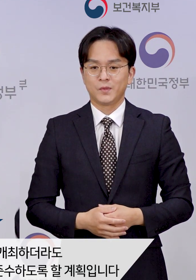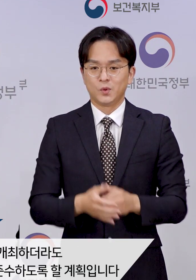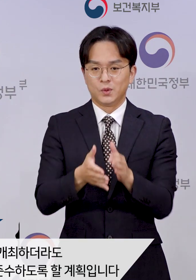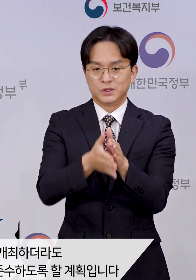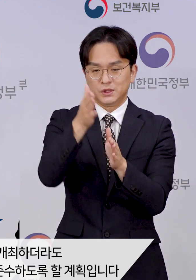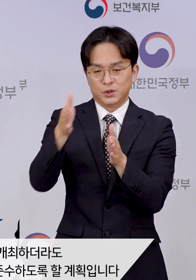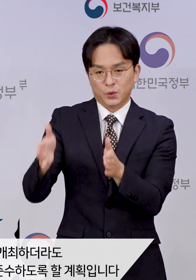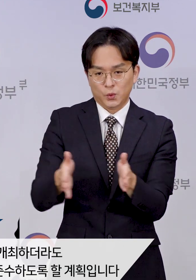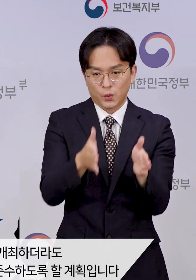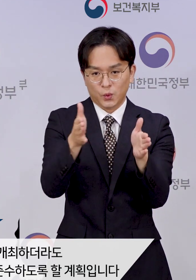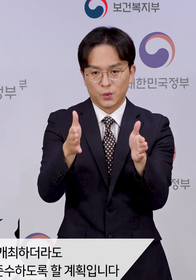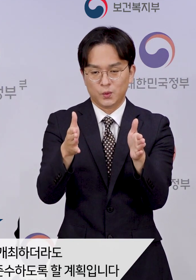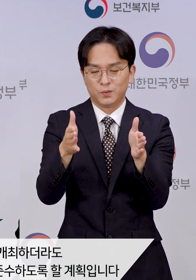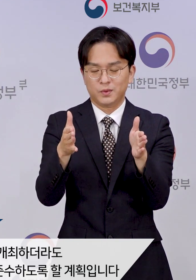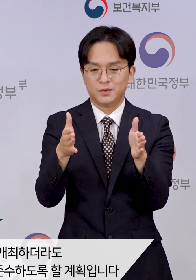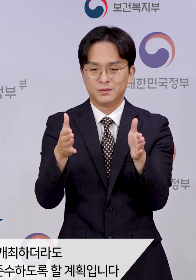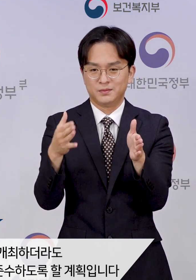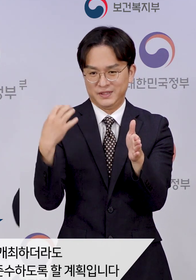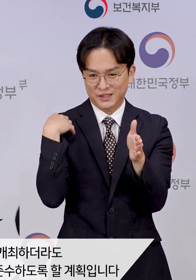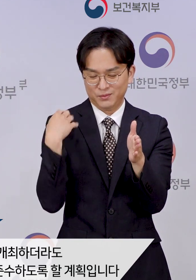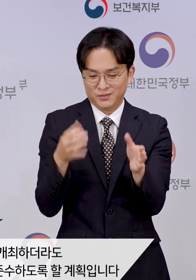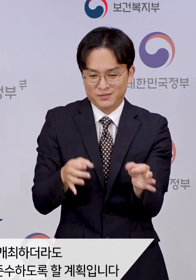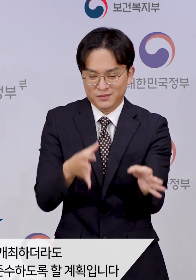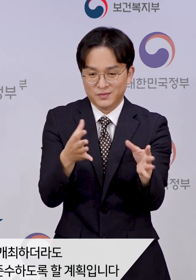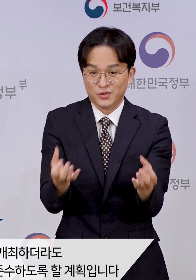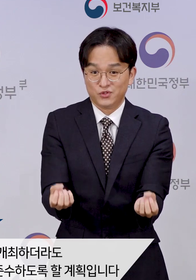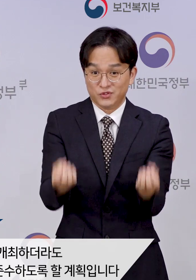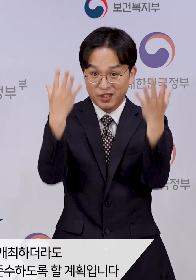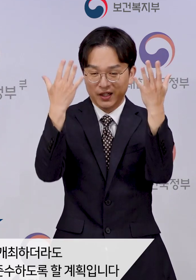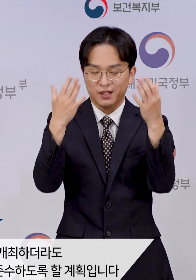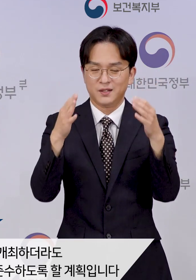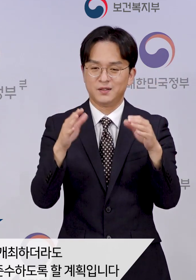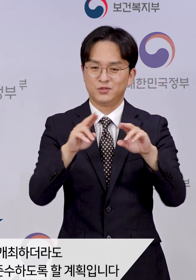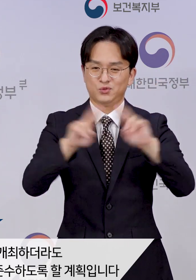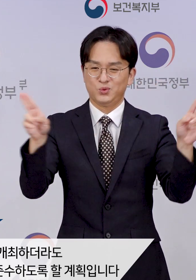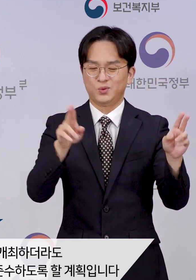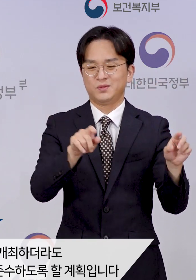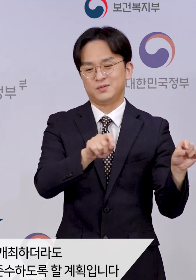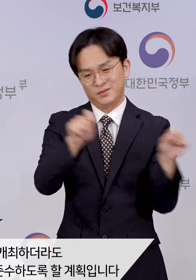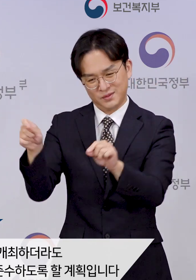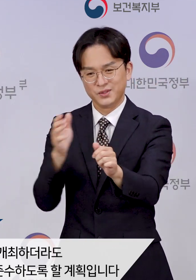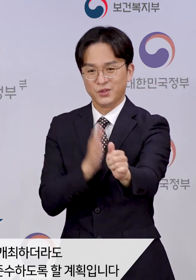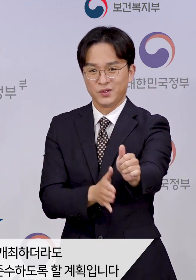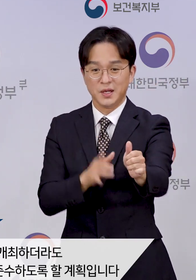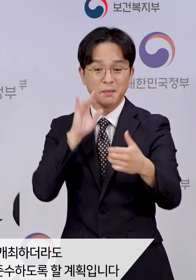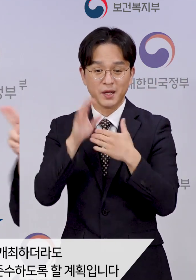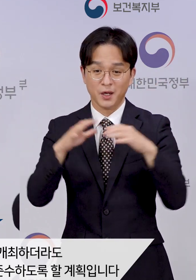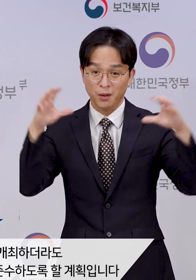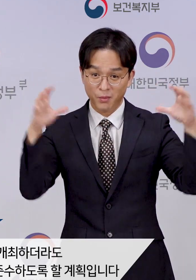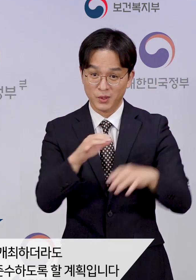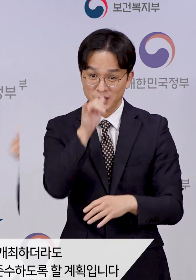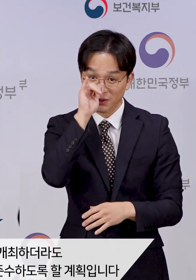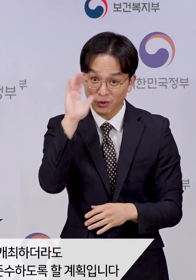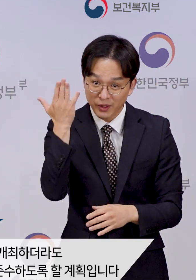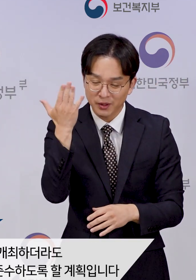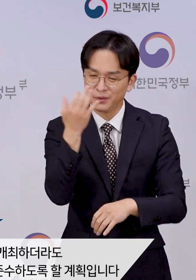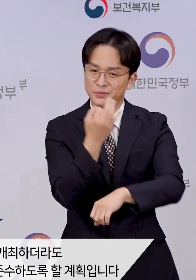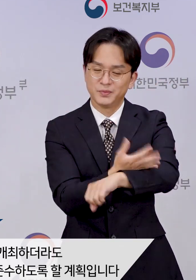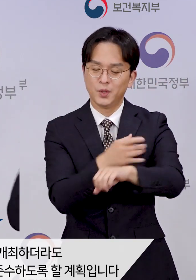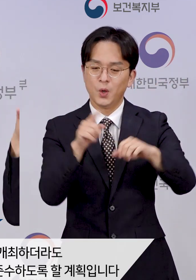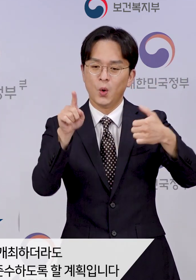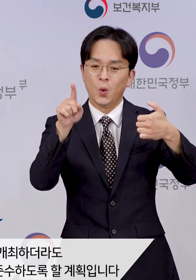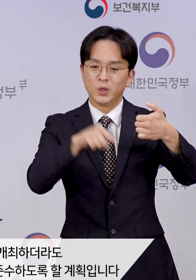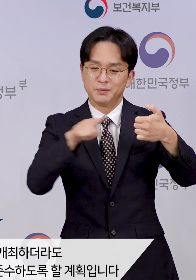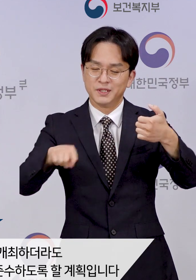지역 축제 역시 가급적 취소, 연기하도록 하며 불가피하게 개최하더라도 실내 50인,